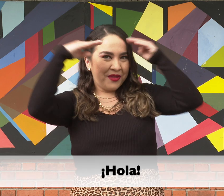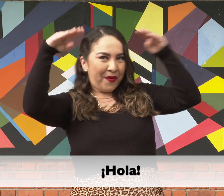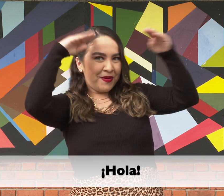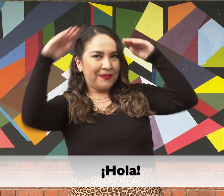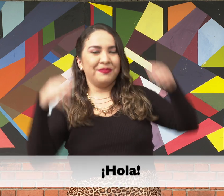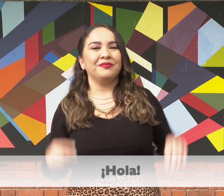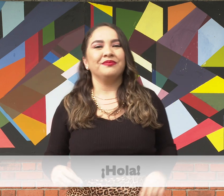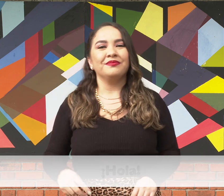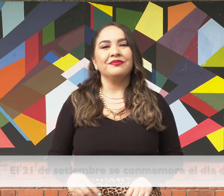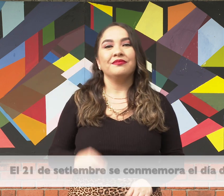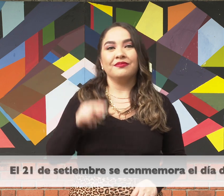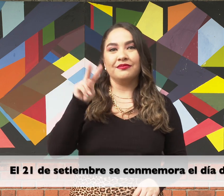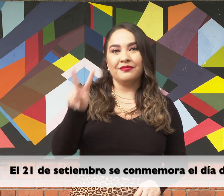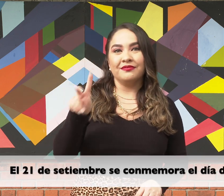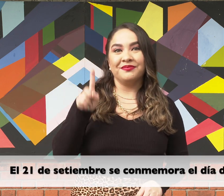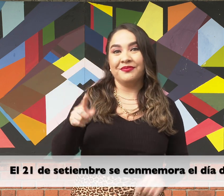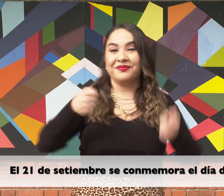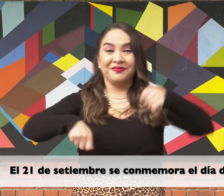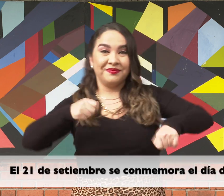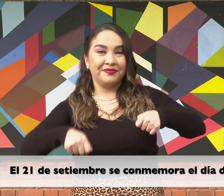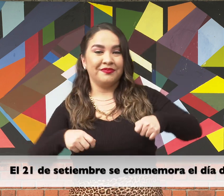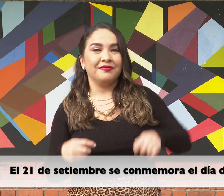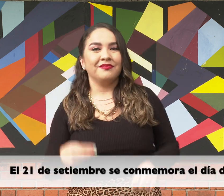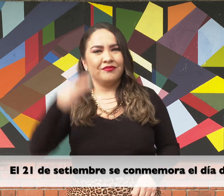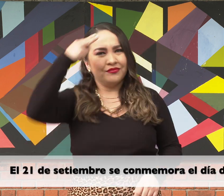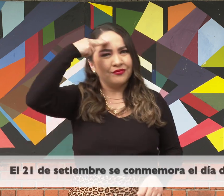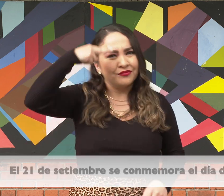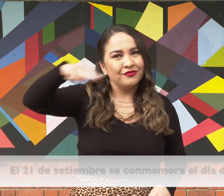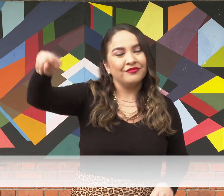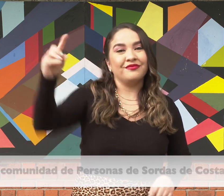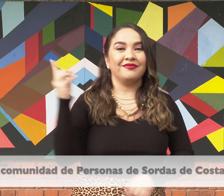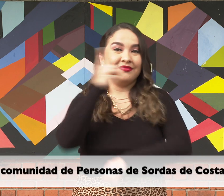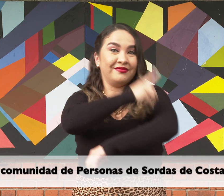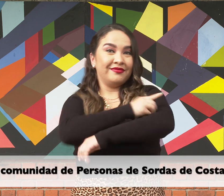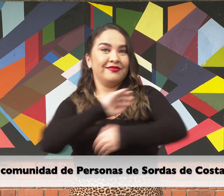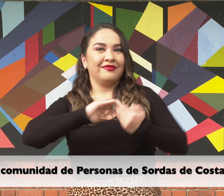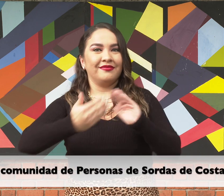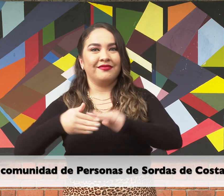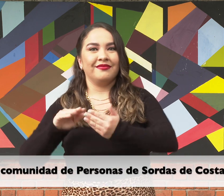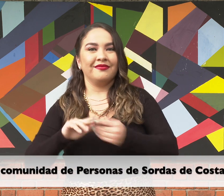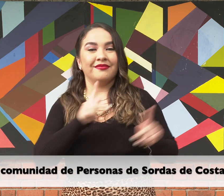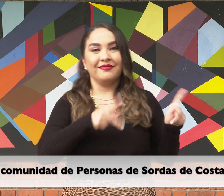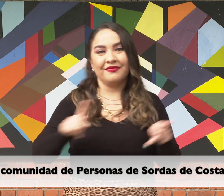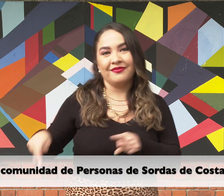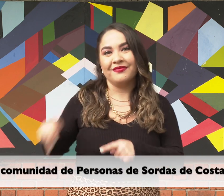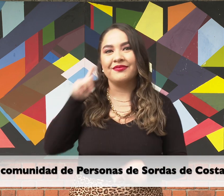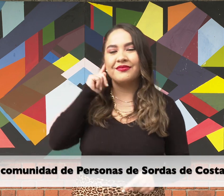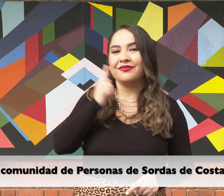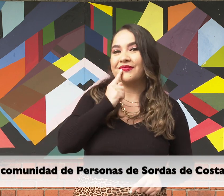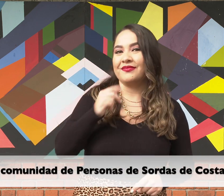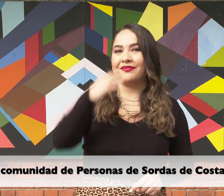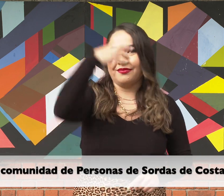Hola. El 21 de septiembre se conmemora el Día de la Comunidad de Personas Sordas de Costa